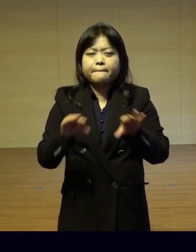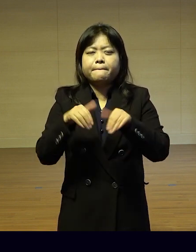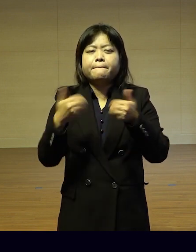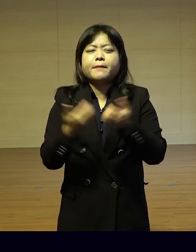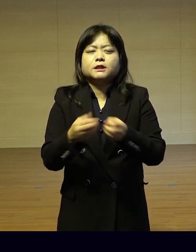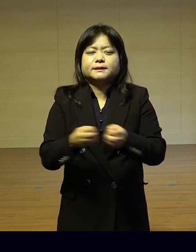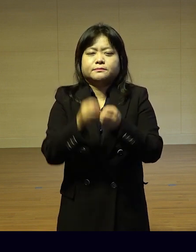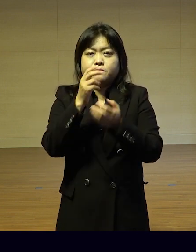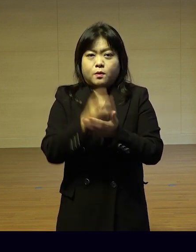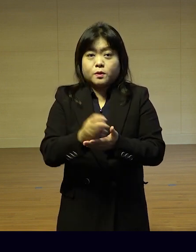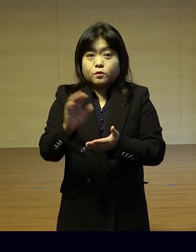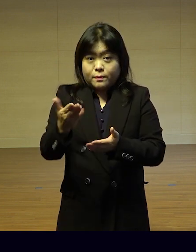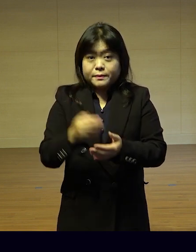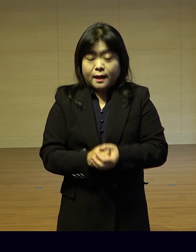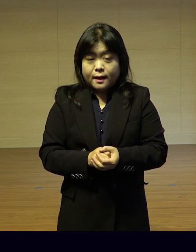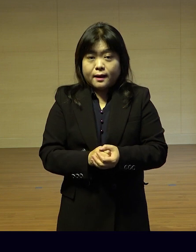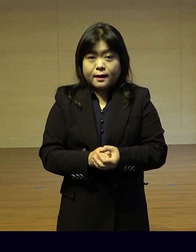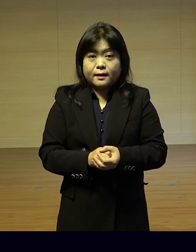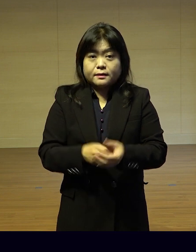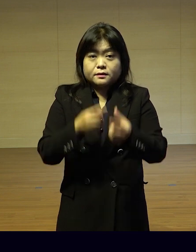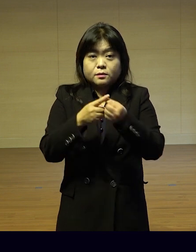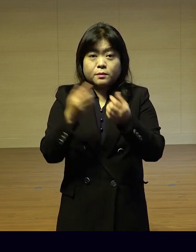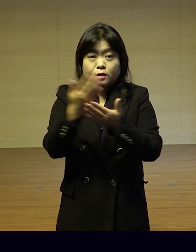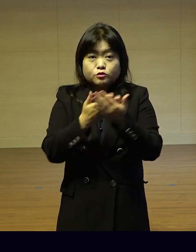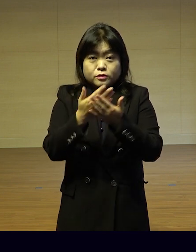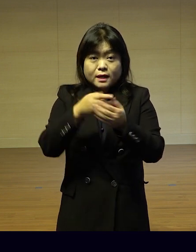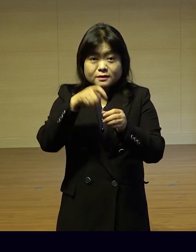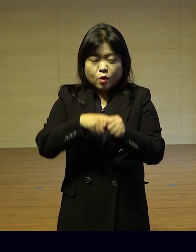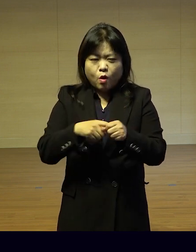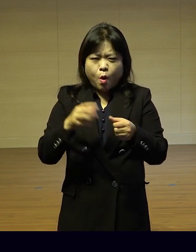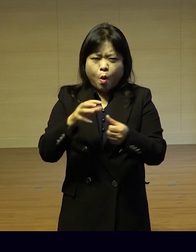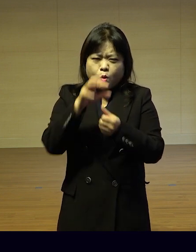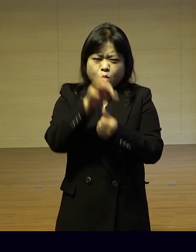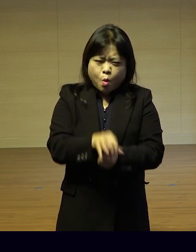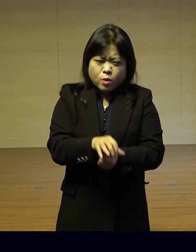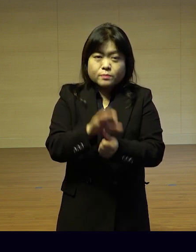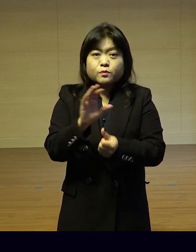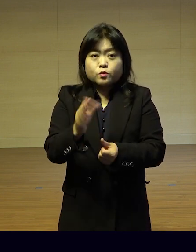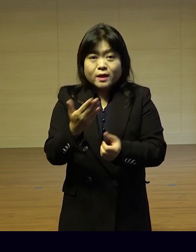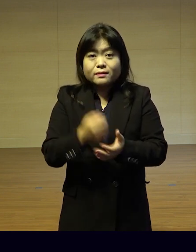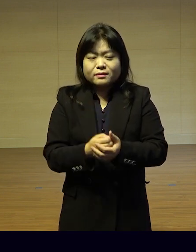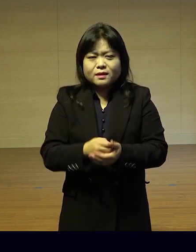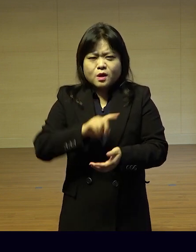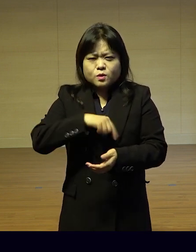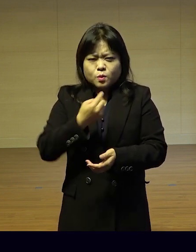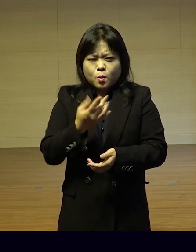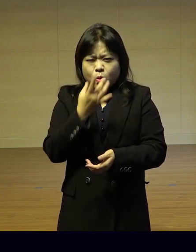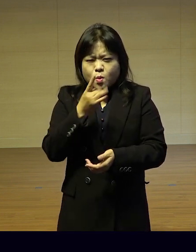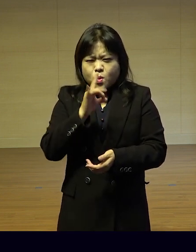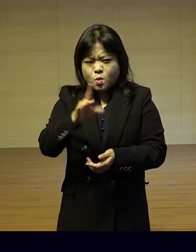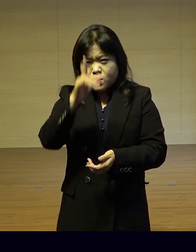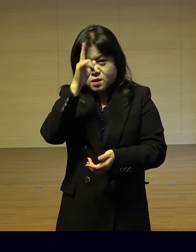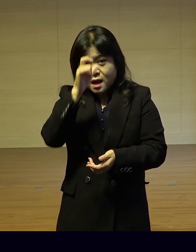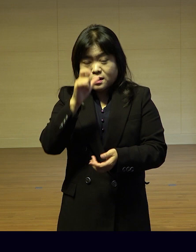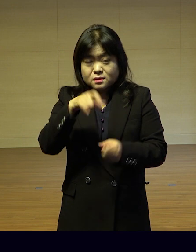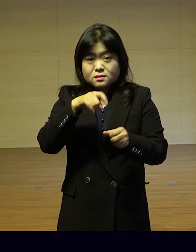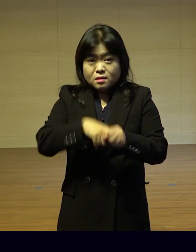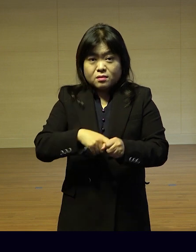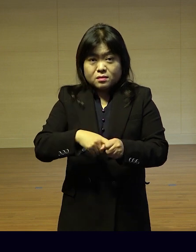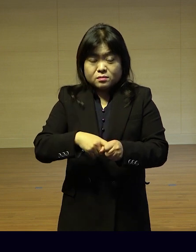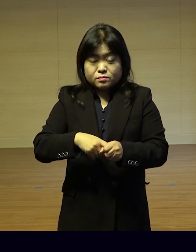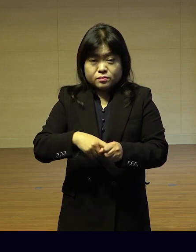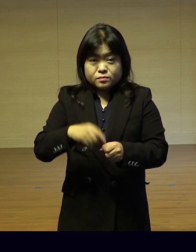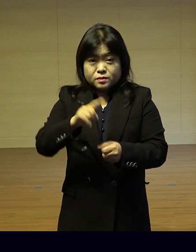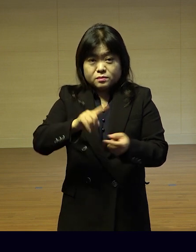변증법입니다. 첫 번째 수상적인 고립된 독단적인 인식을 부정하고 그 다음 단계로 나가는 것,